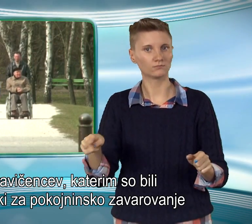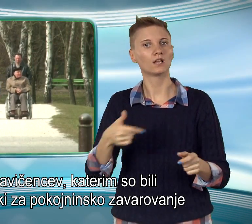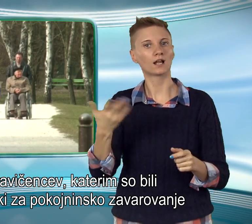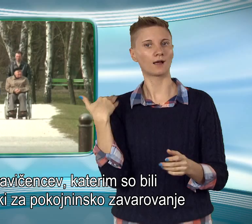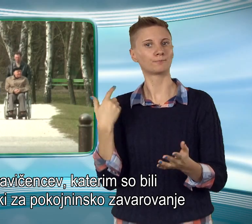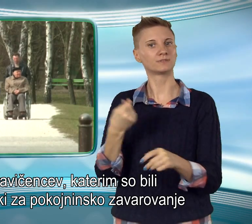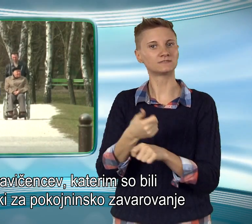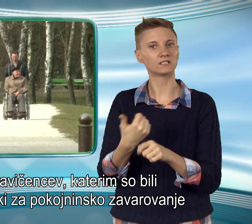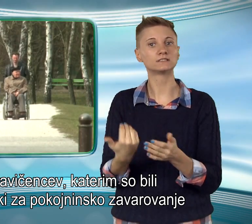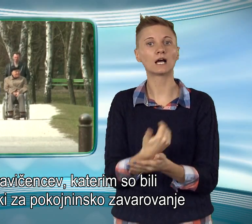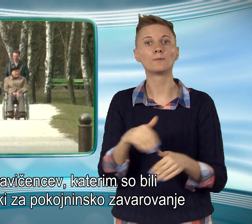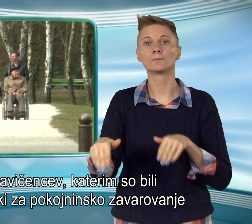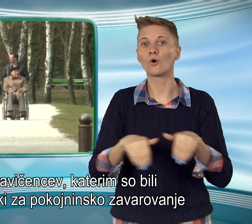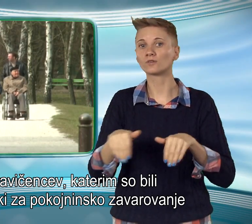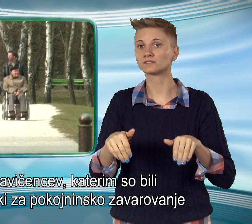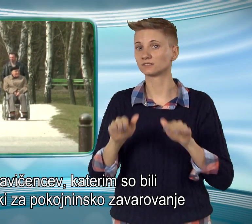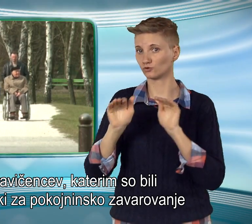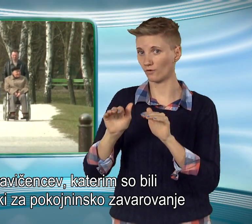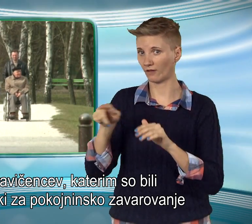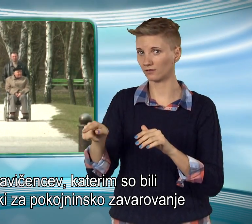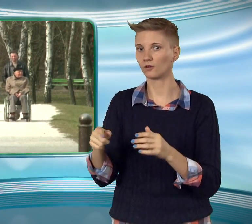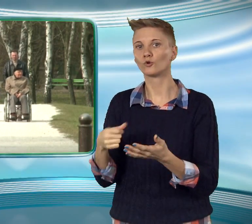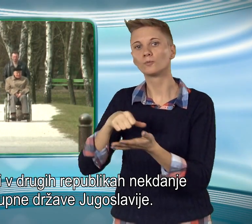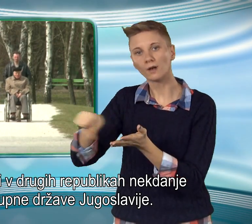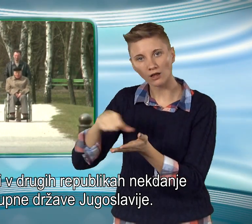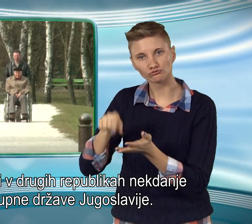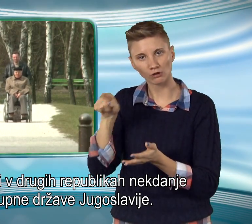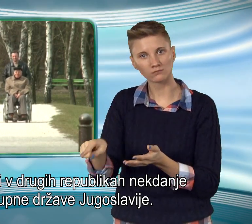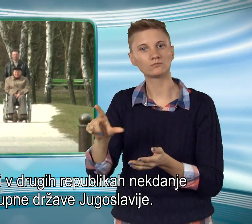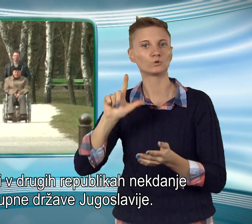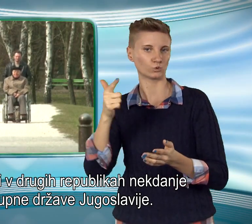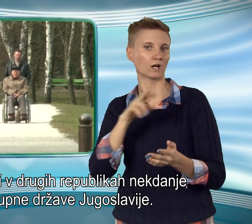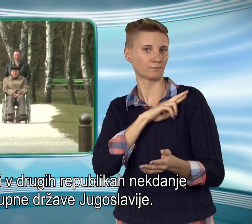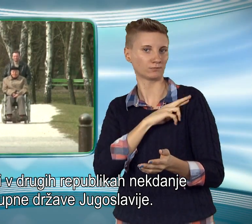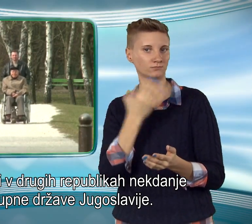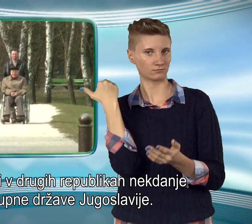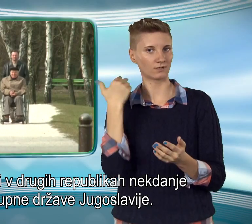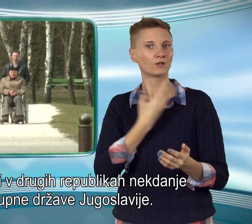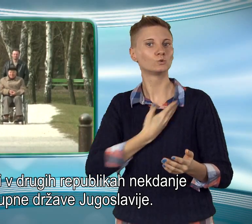pokojninsko zavarovanje vplačani v drugih republikah nekdanje skupne države Jugoslavije.